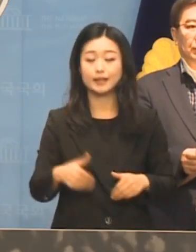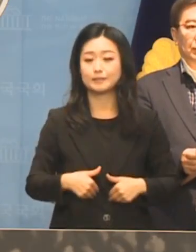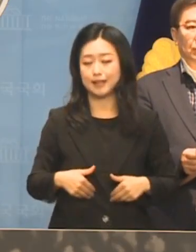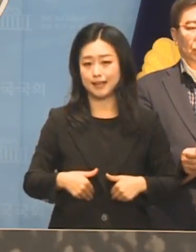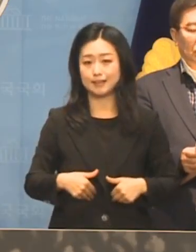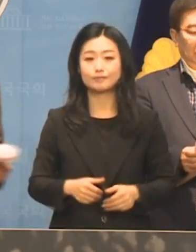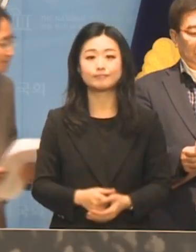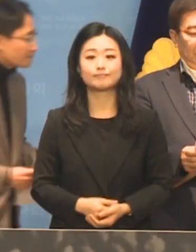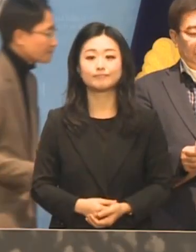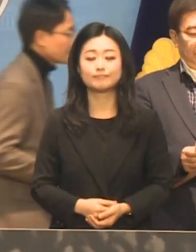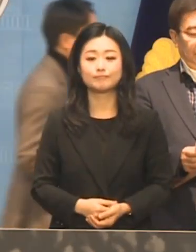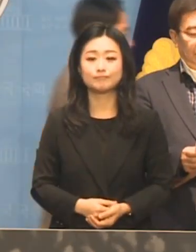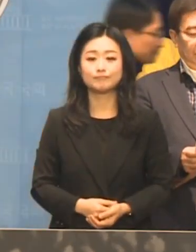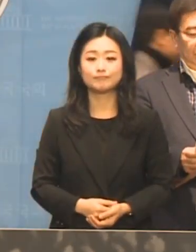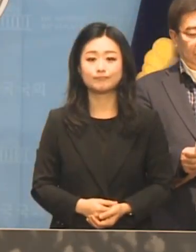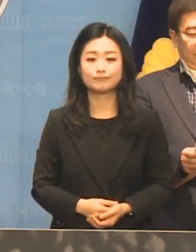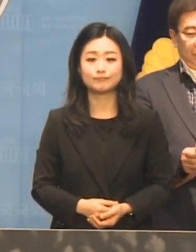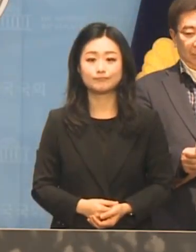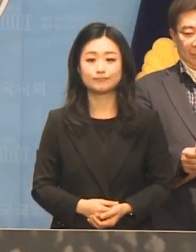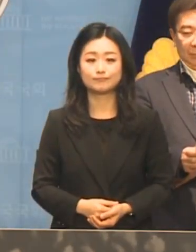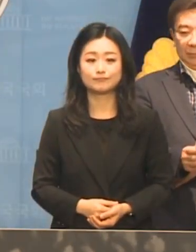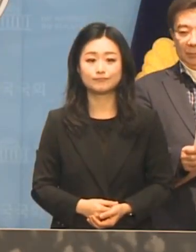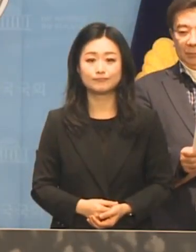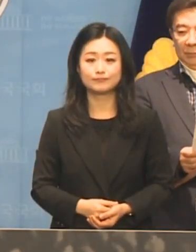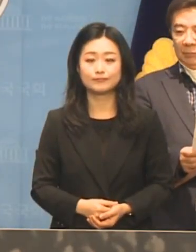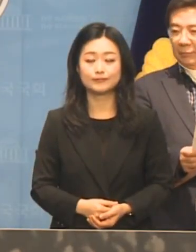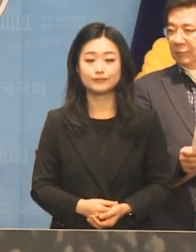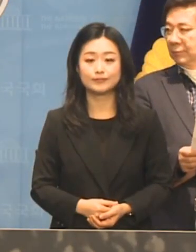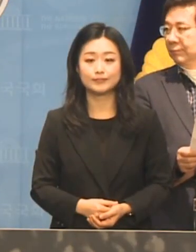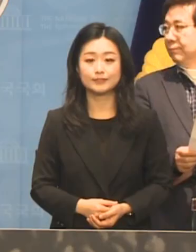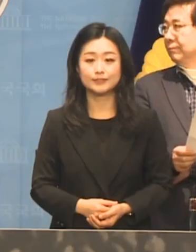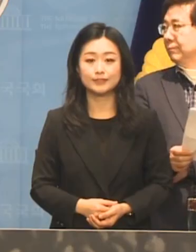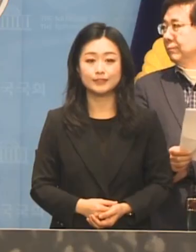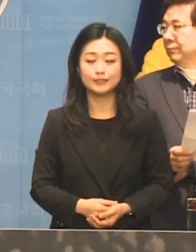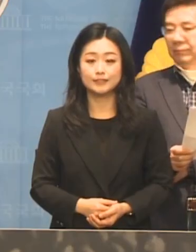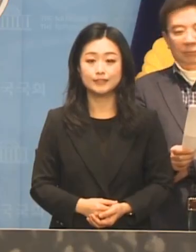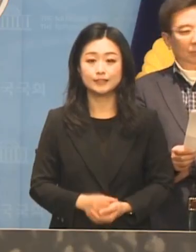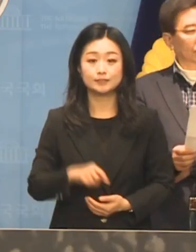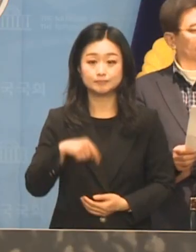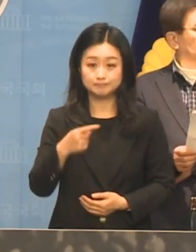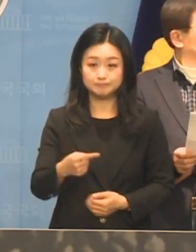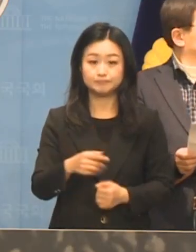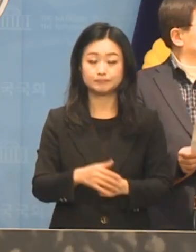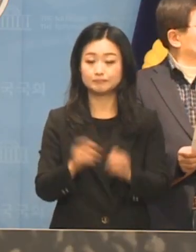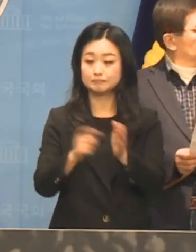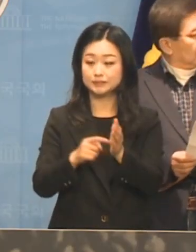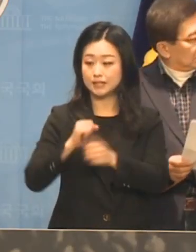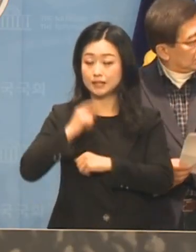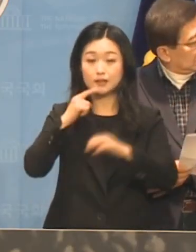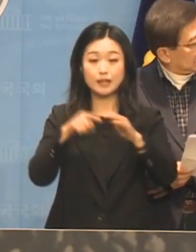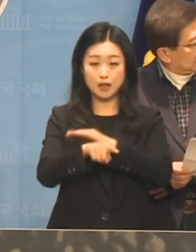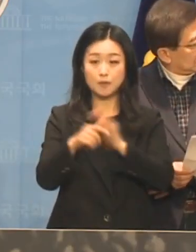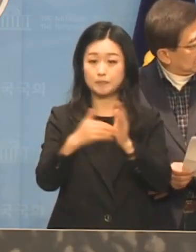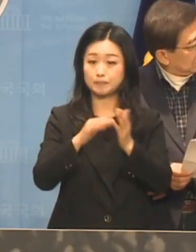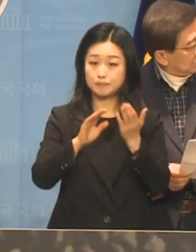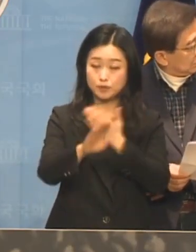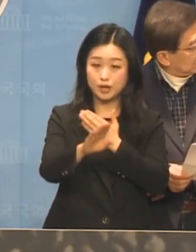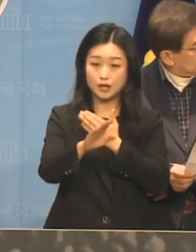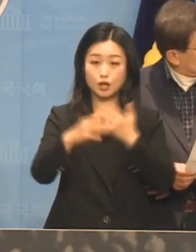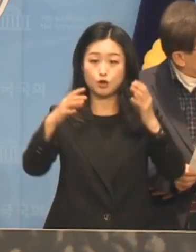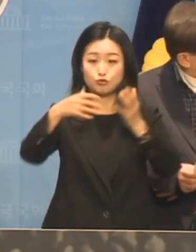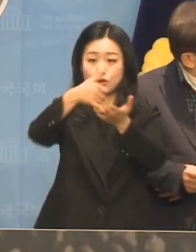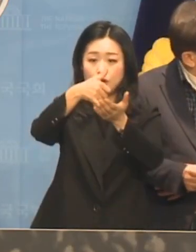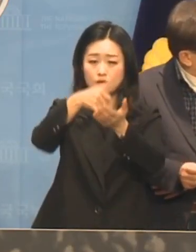실행되어야 합니다. 셋째, 비상계엄 사태 이후